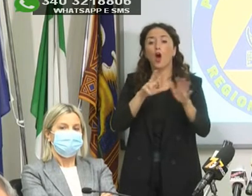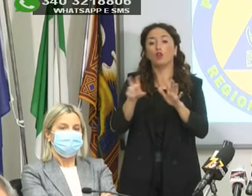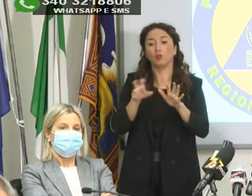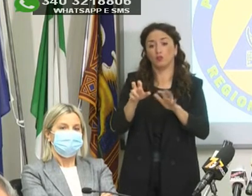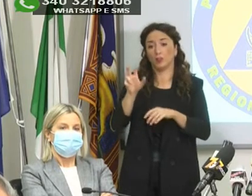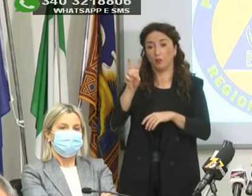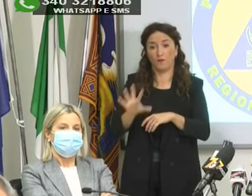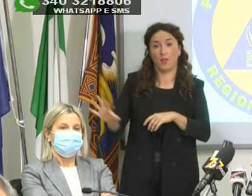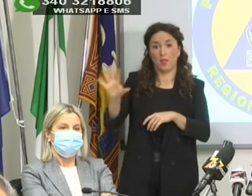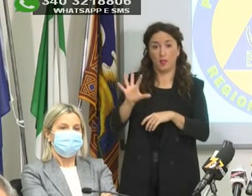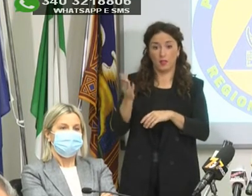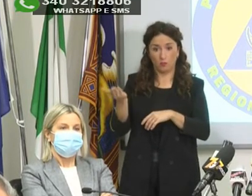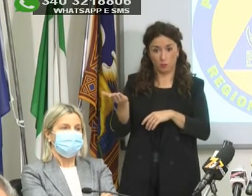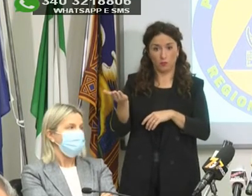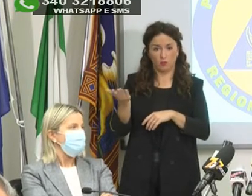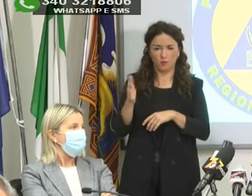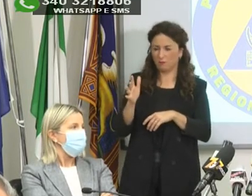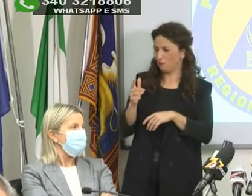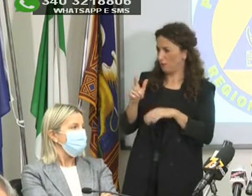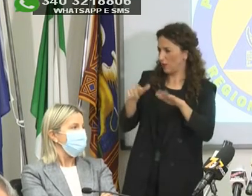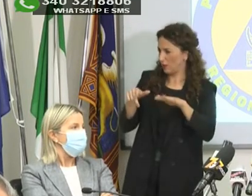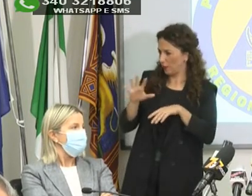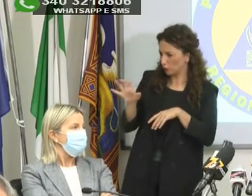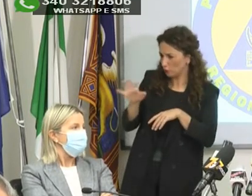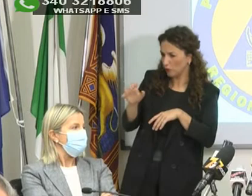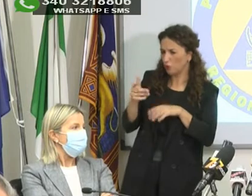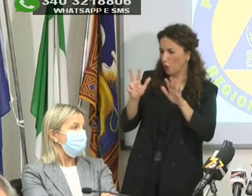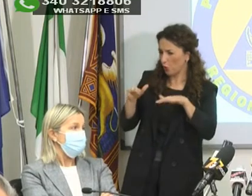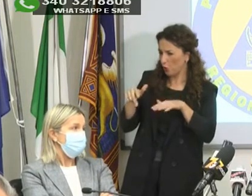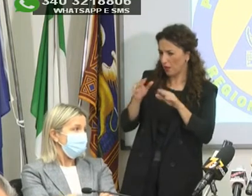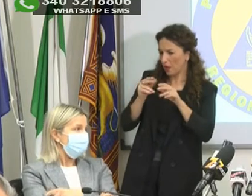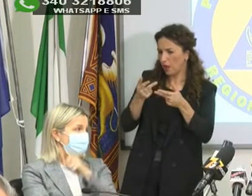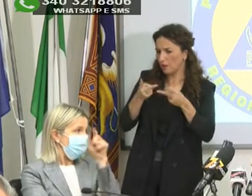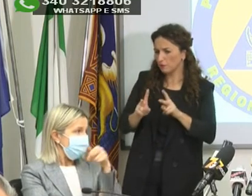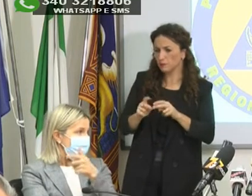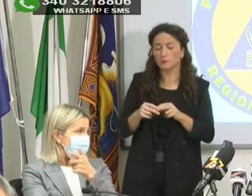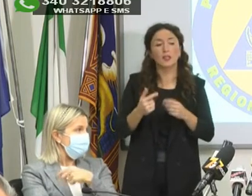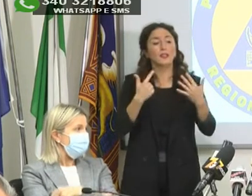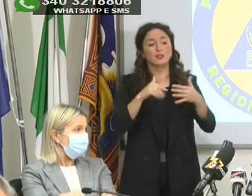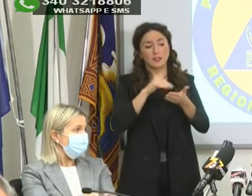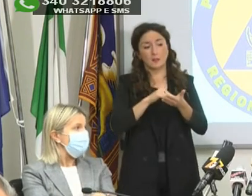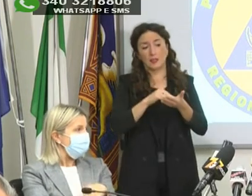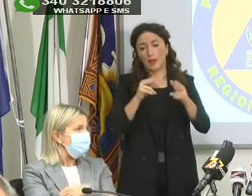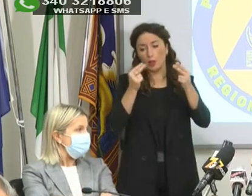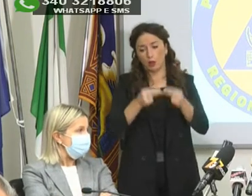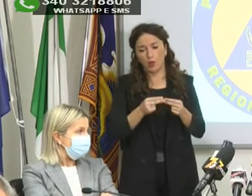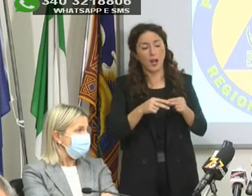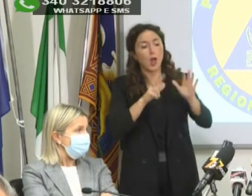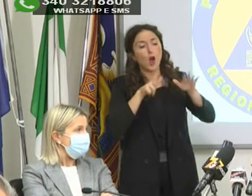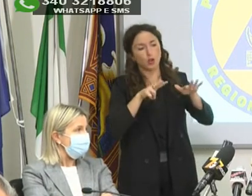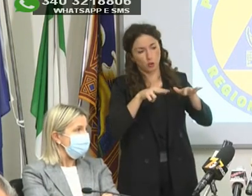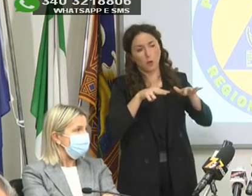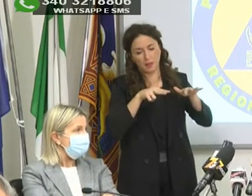in Veneto, abbiamo, quanto abbiamo? 7.500, 8.000 posti? Sì.